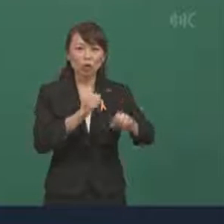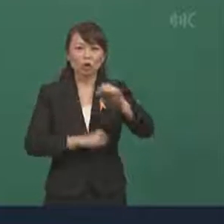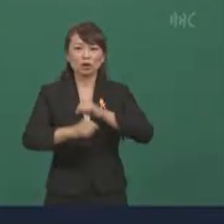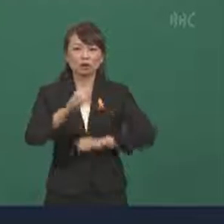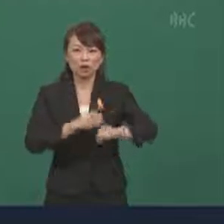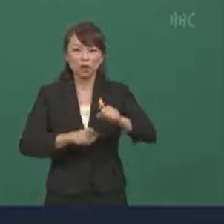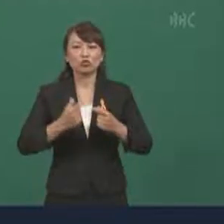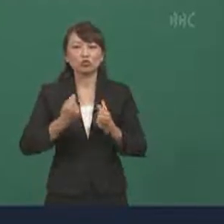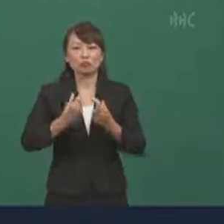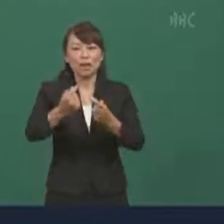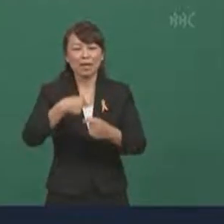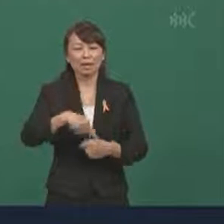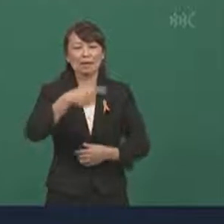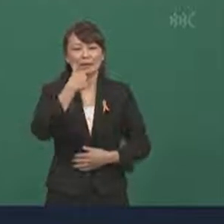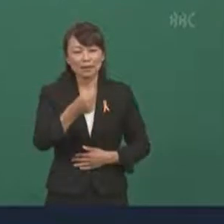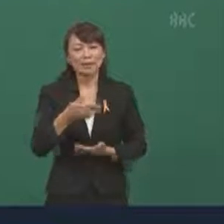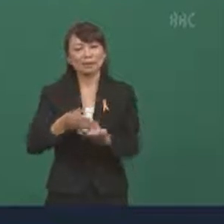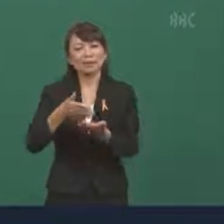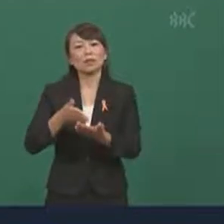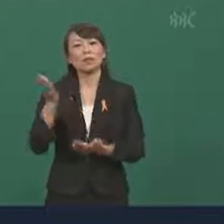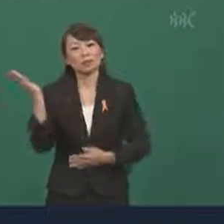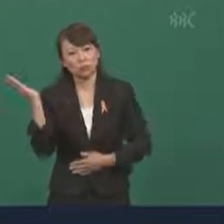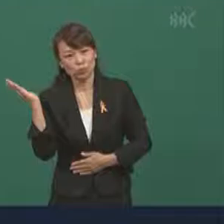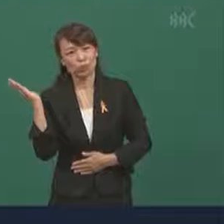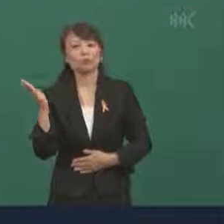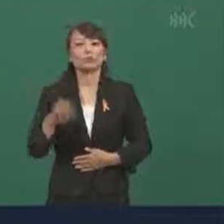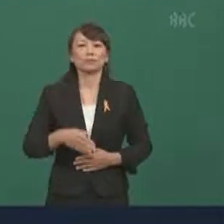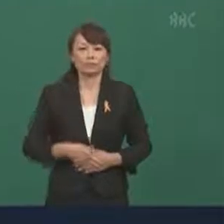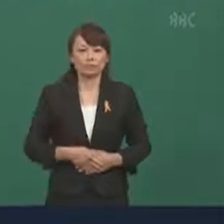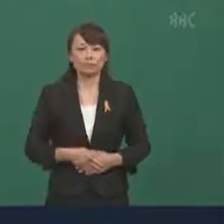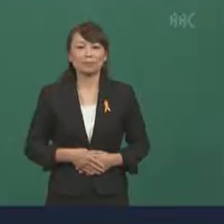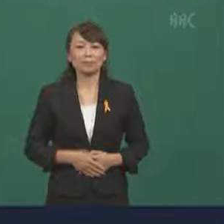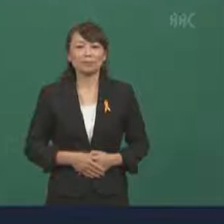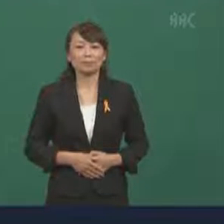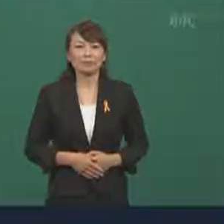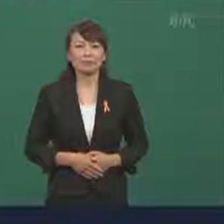もこうした取り組みを続けていきたいとしています。